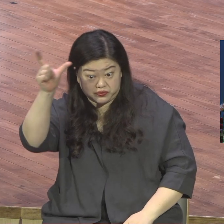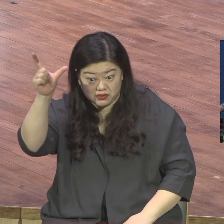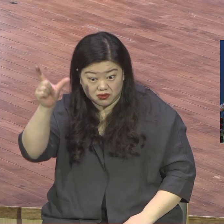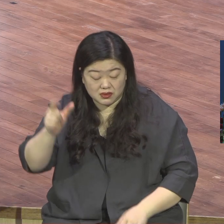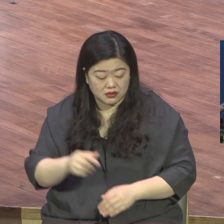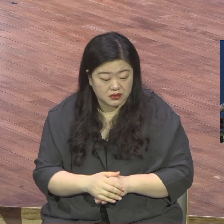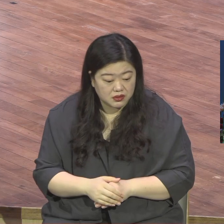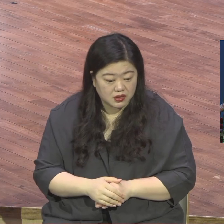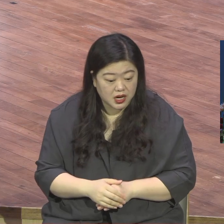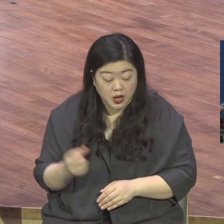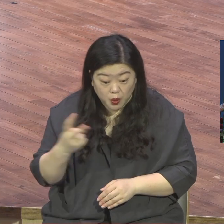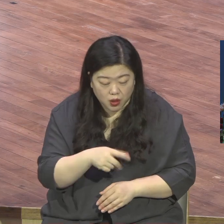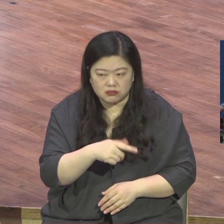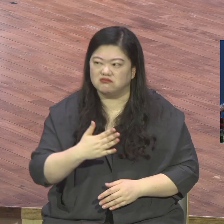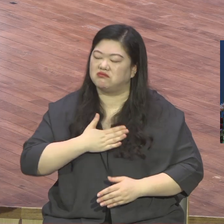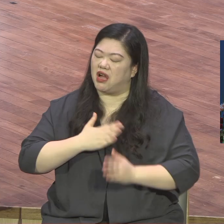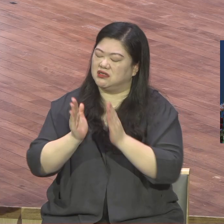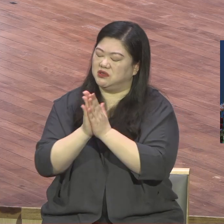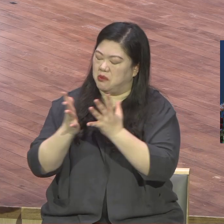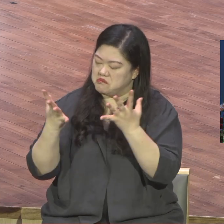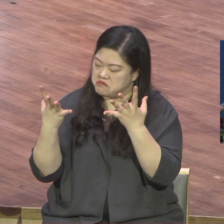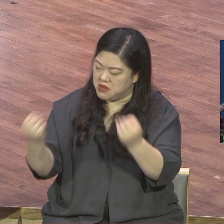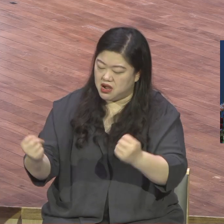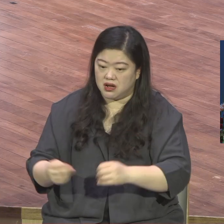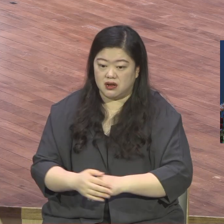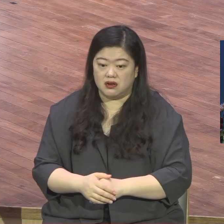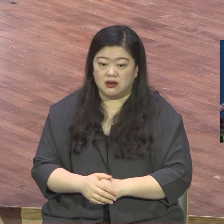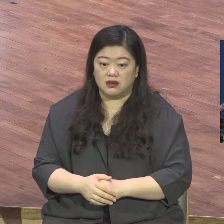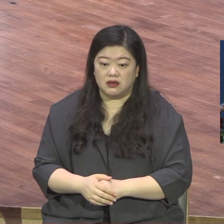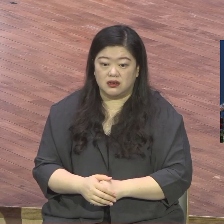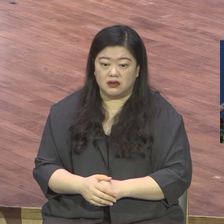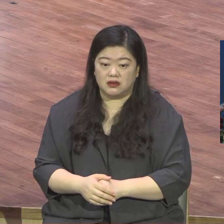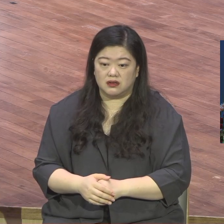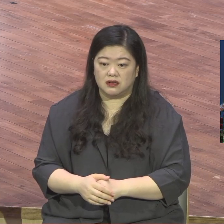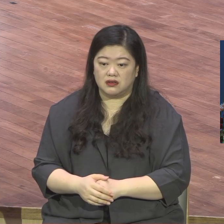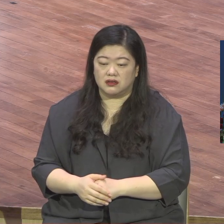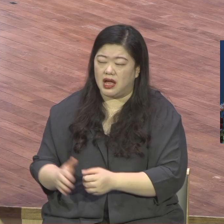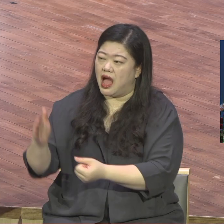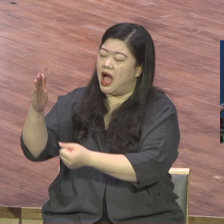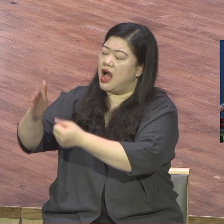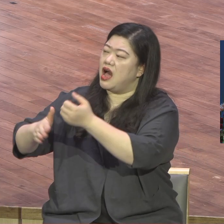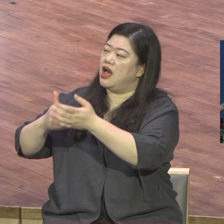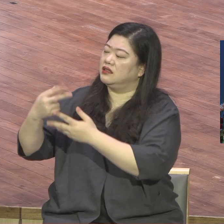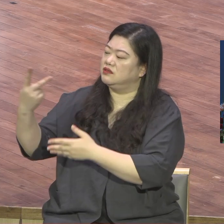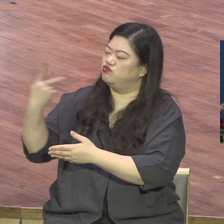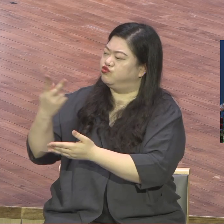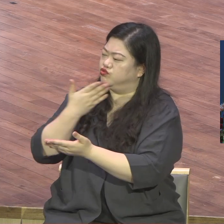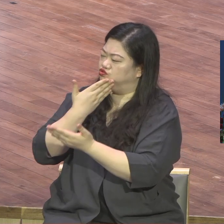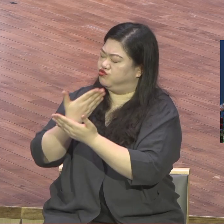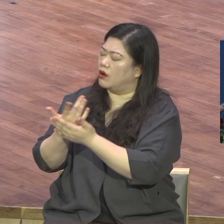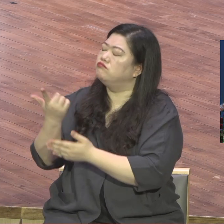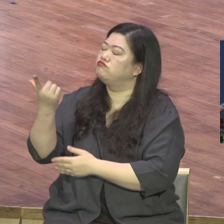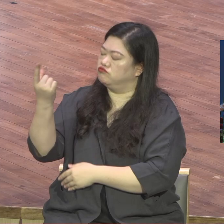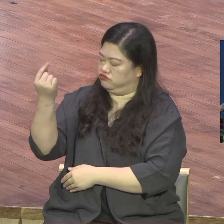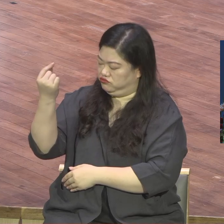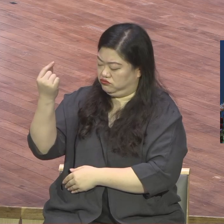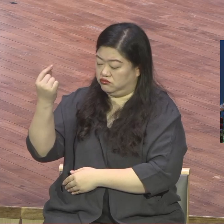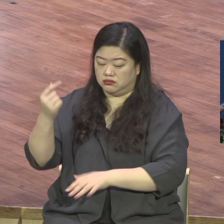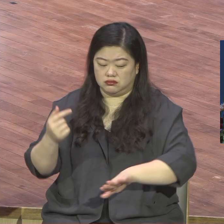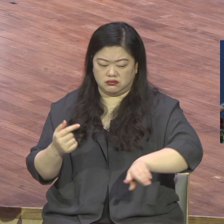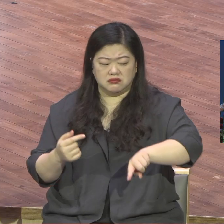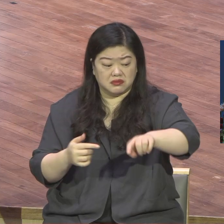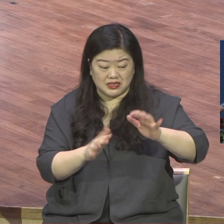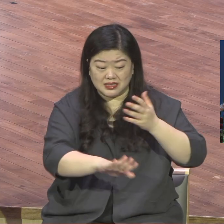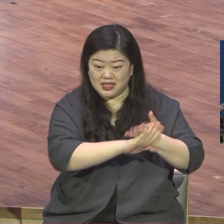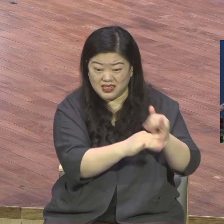보면 이런 데 빠져있어요. 하나님과 나와의 관계가 되면 되지. 뭐 인간들은 무슨 반응이 뭐 필요해? 아니에요.